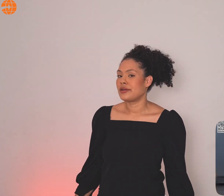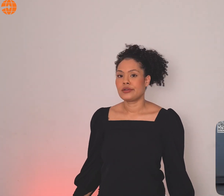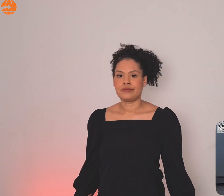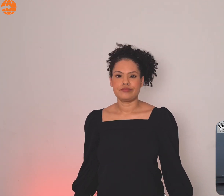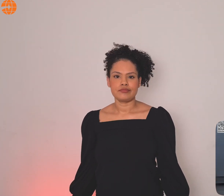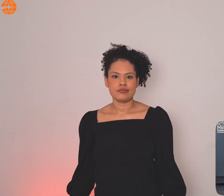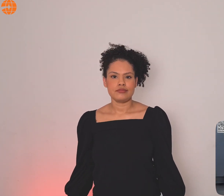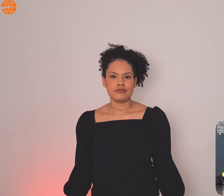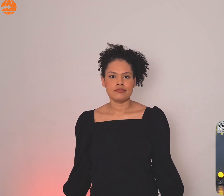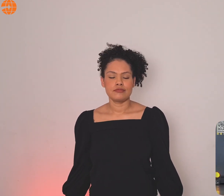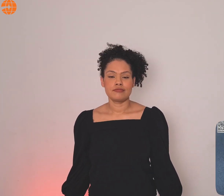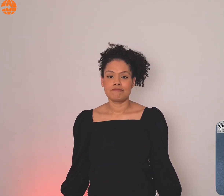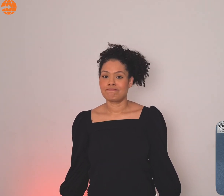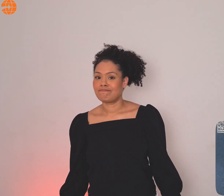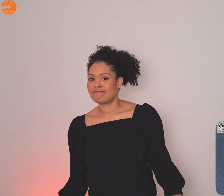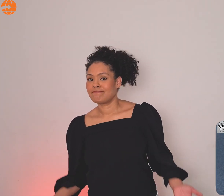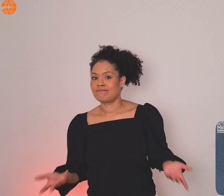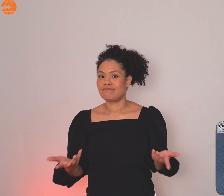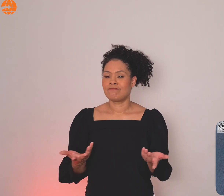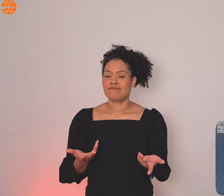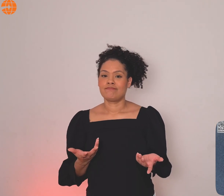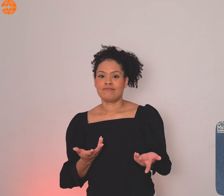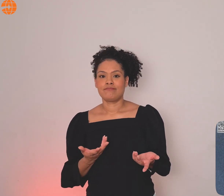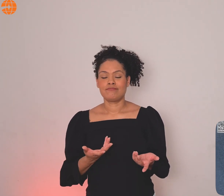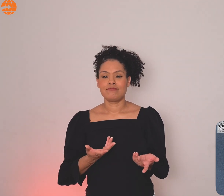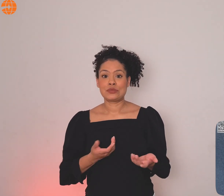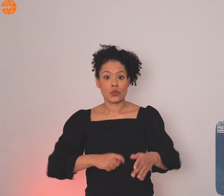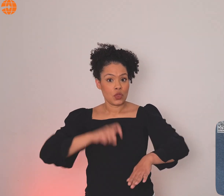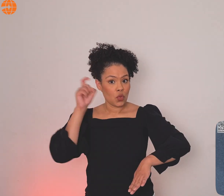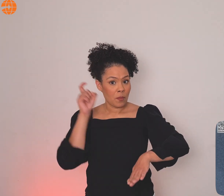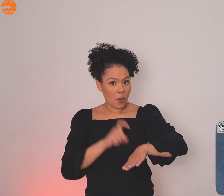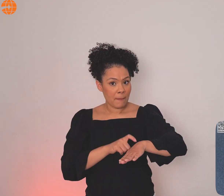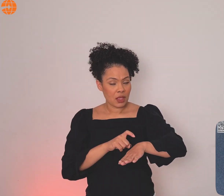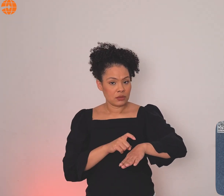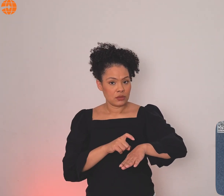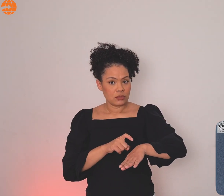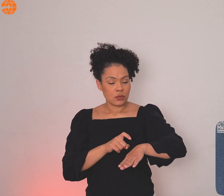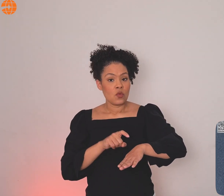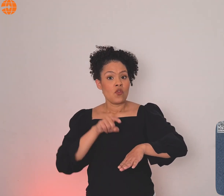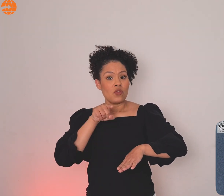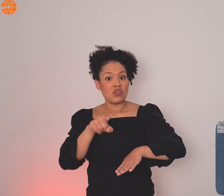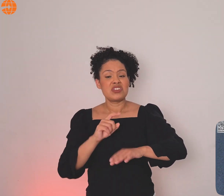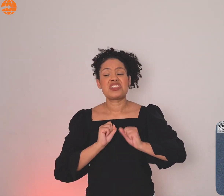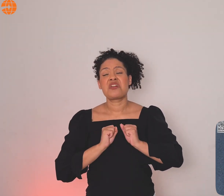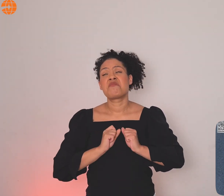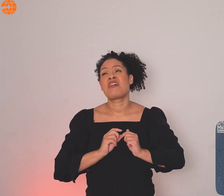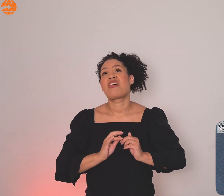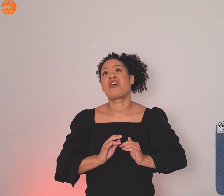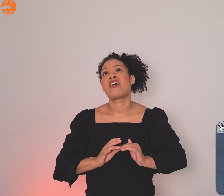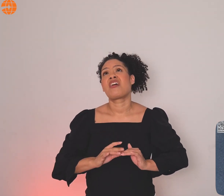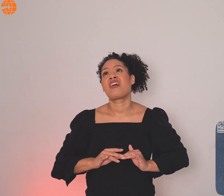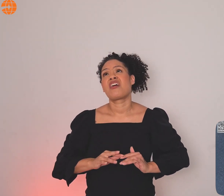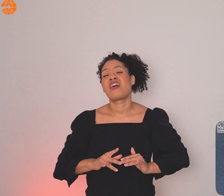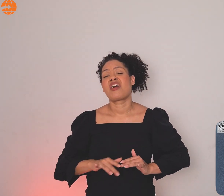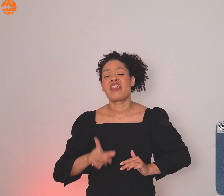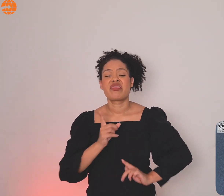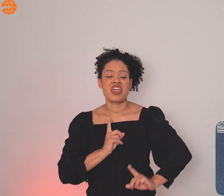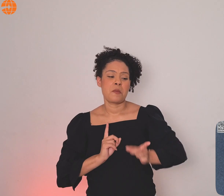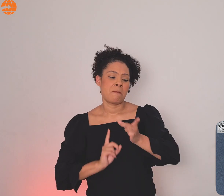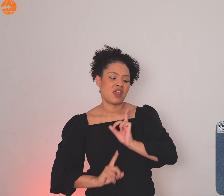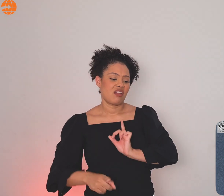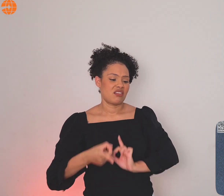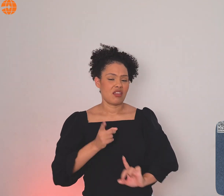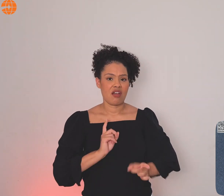Quando você entra numa depressão porque alguém te abandonou, você está dizendo que essa pessoa é maior que você.